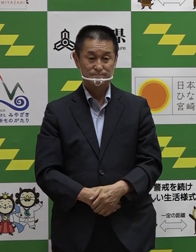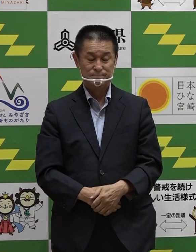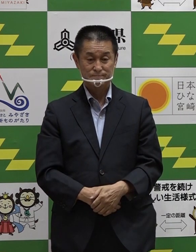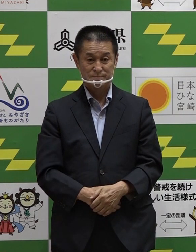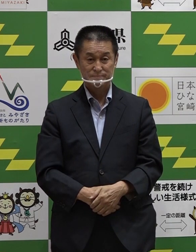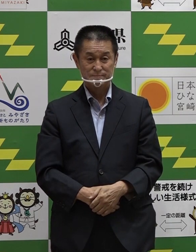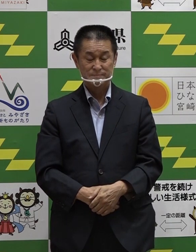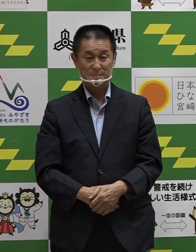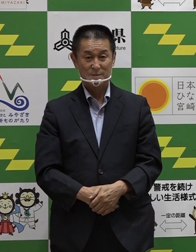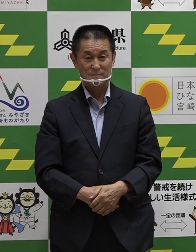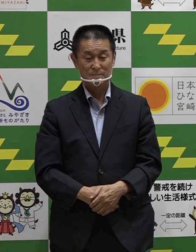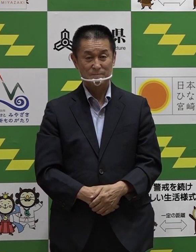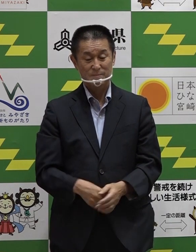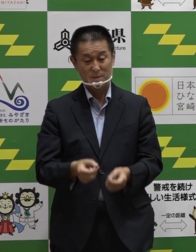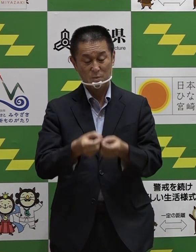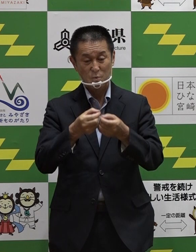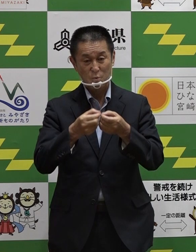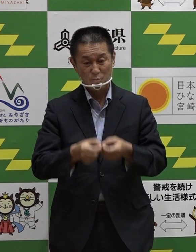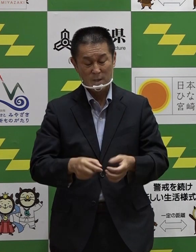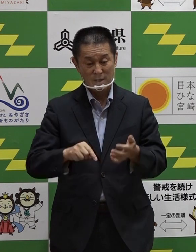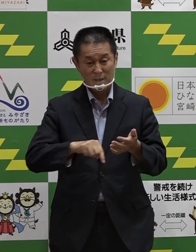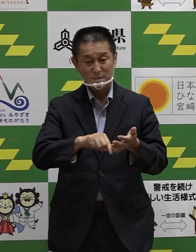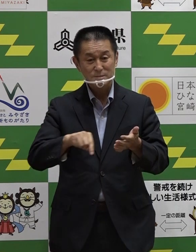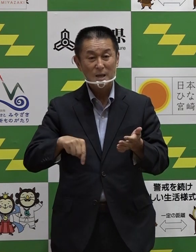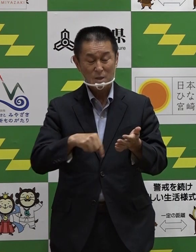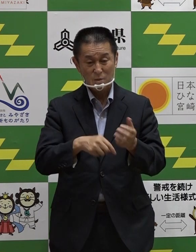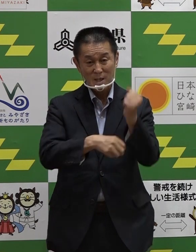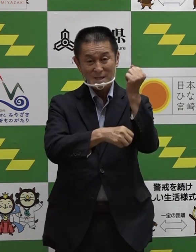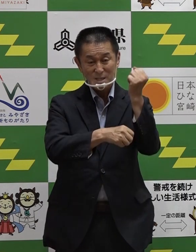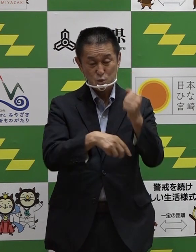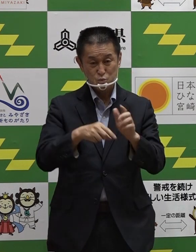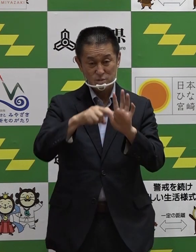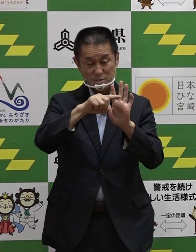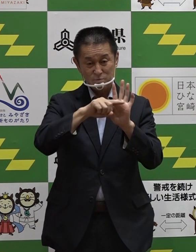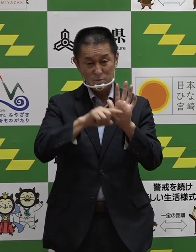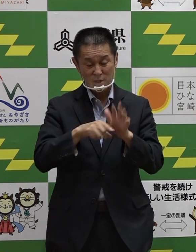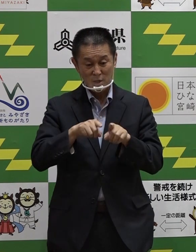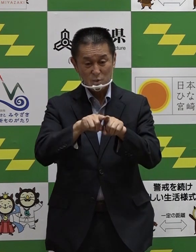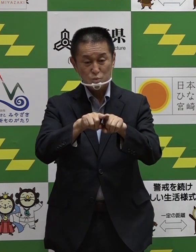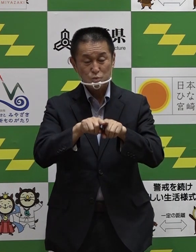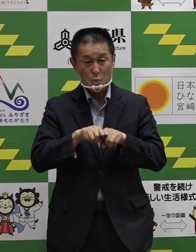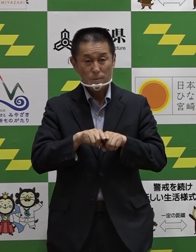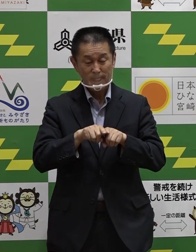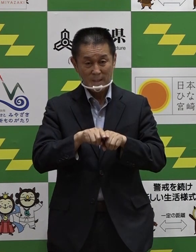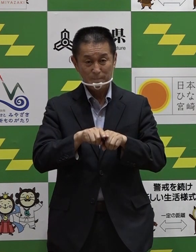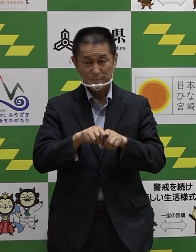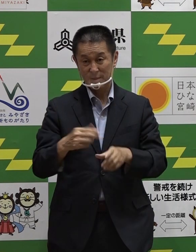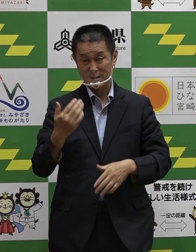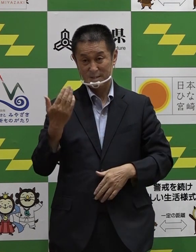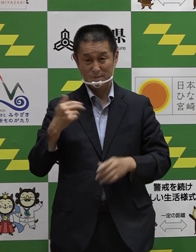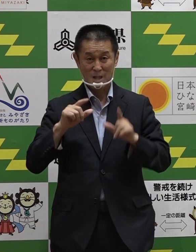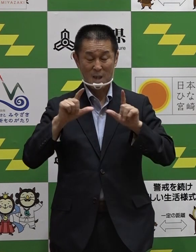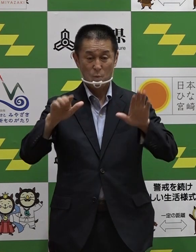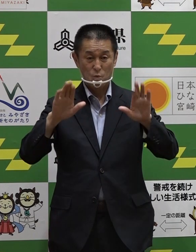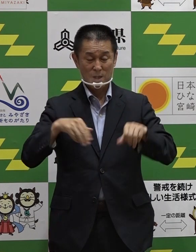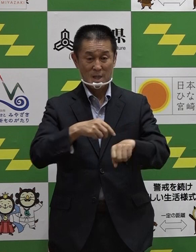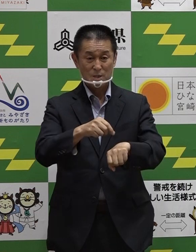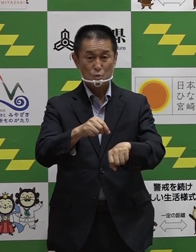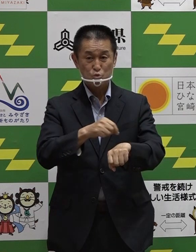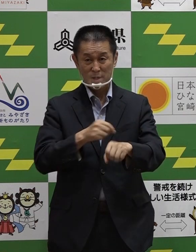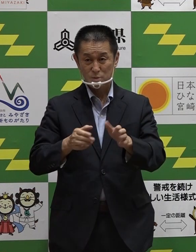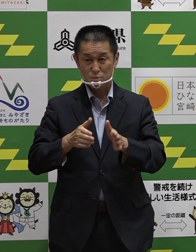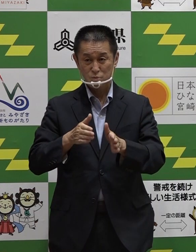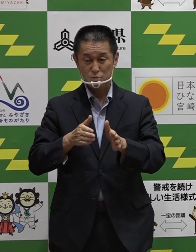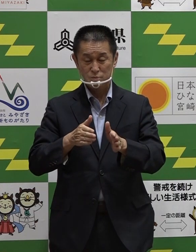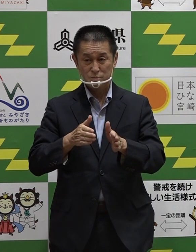。具体的にはこの基準に沿って行われるものとしまして、先日発表しました特別スポーツ大会です